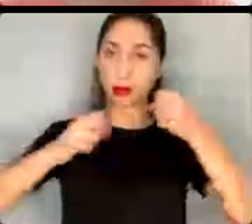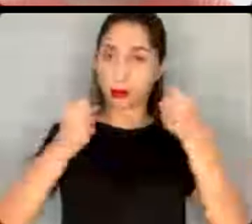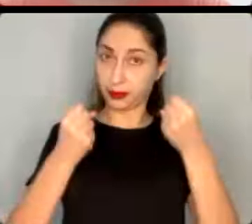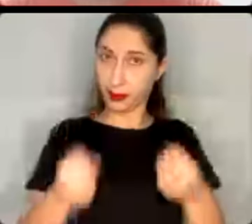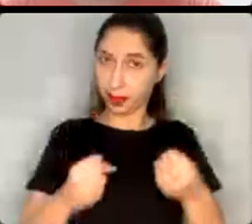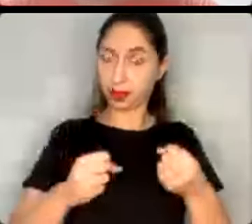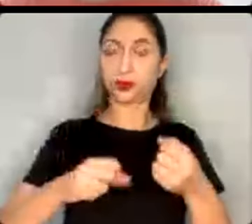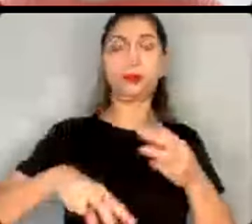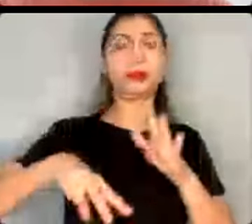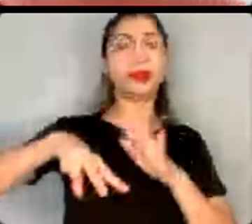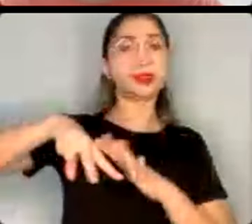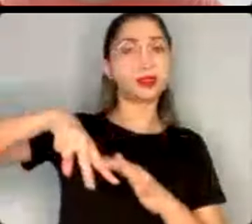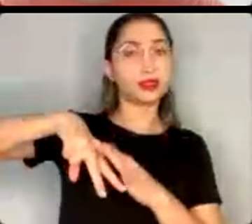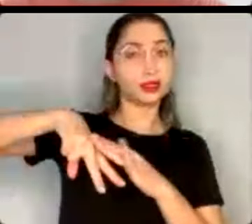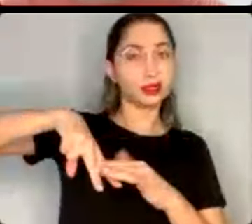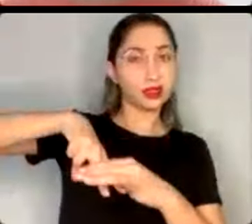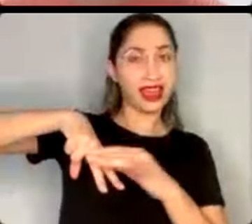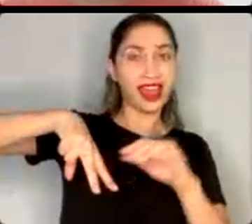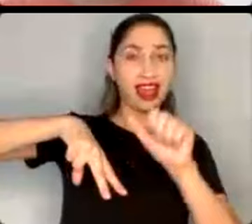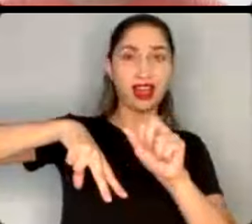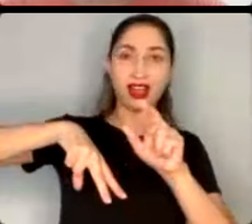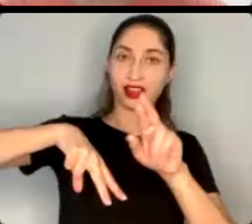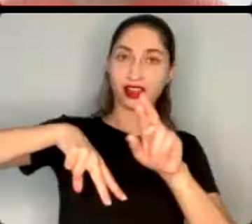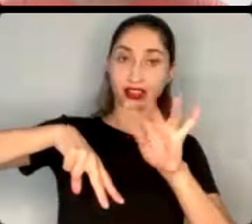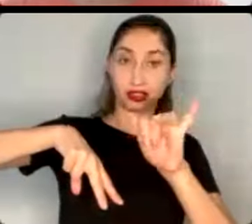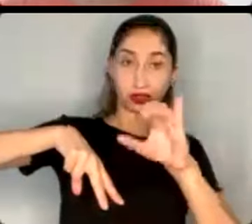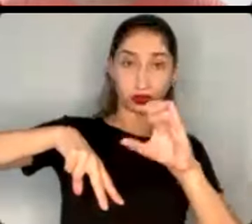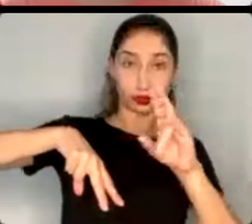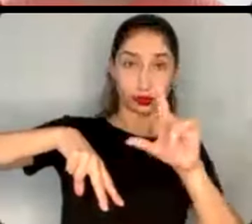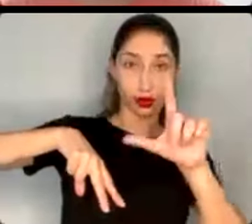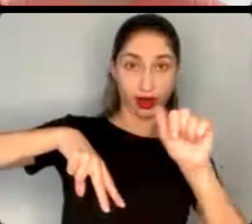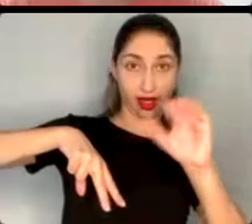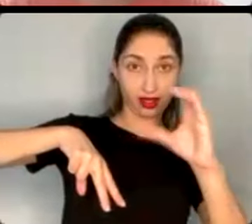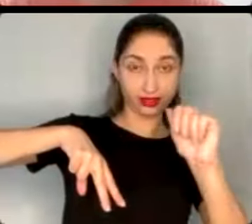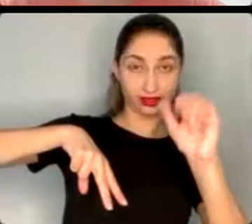é uma articulação feita para receber a carga